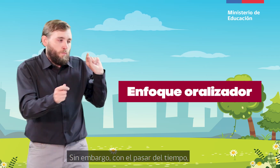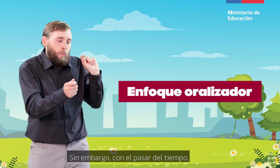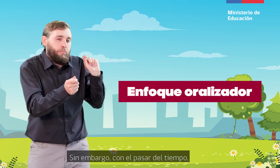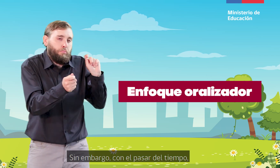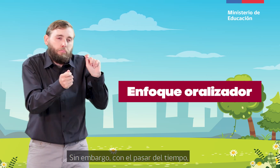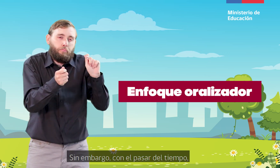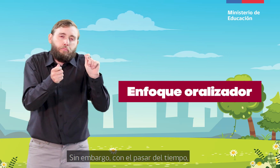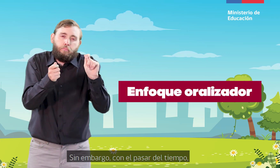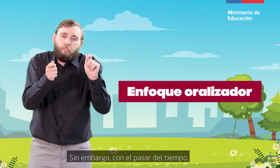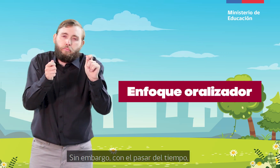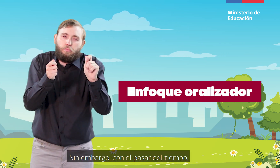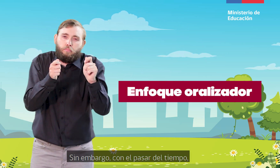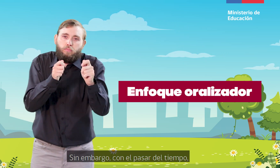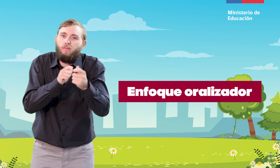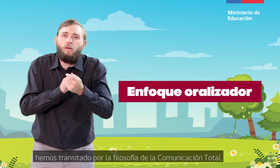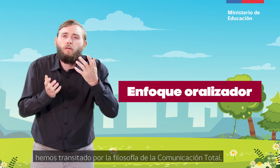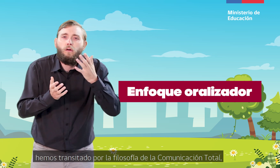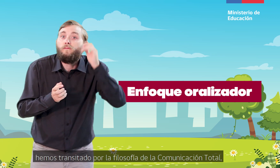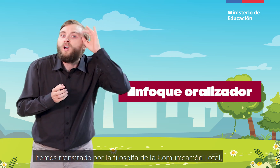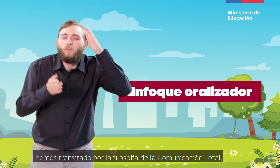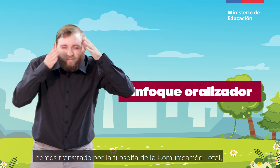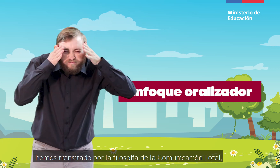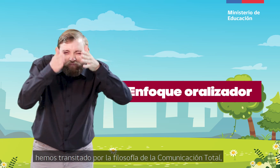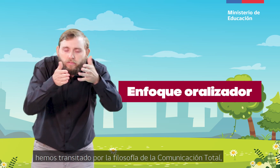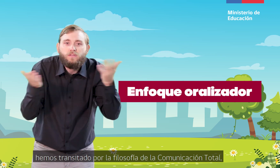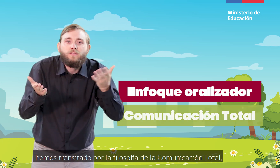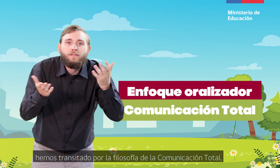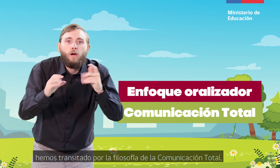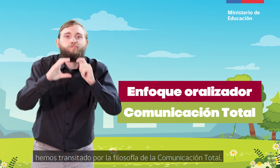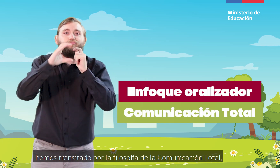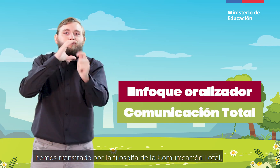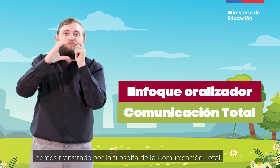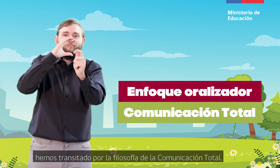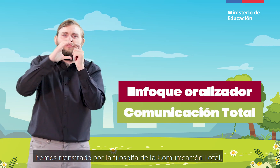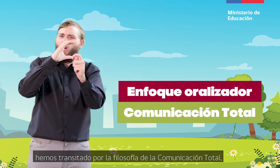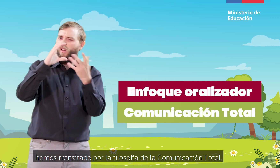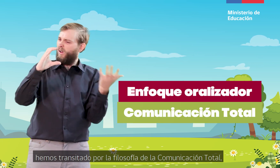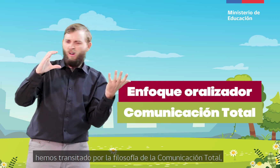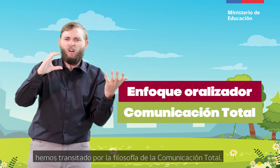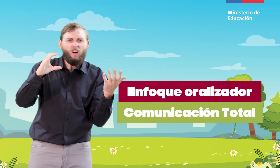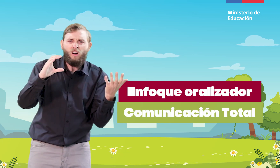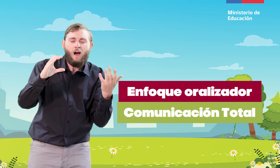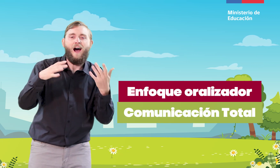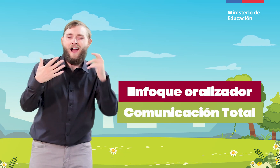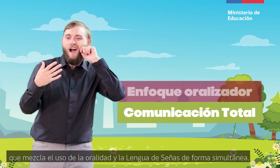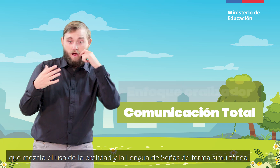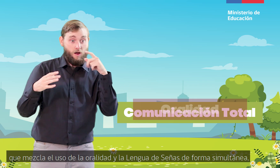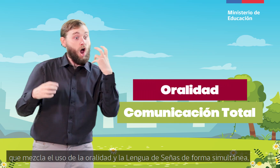embargo, con el pasar del tiempo, hemos transitado por la filosofía de la comunicación total, que